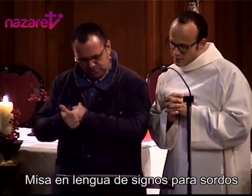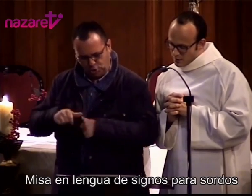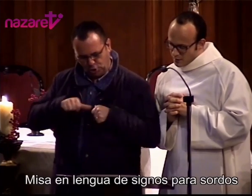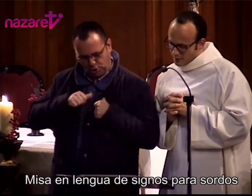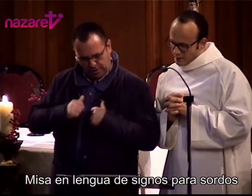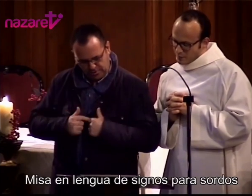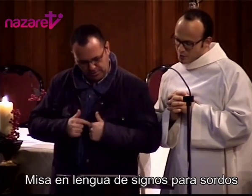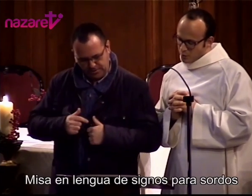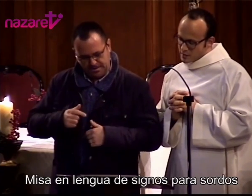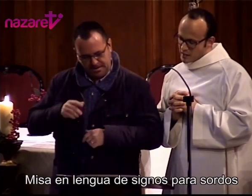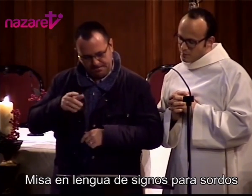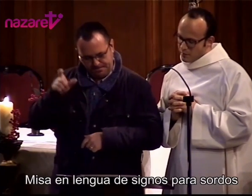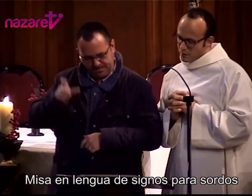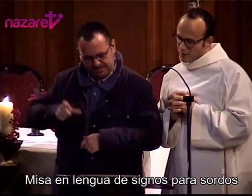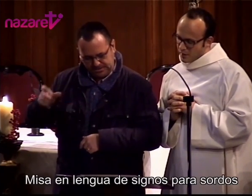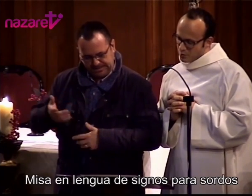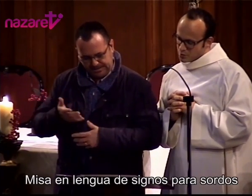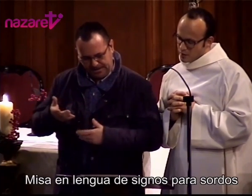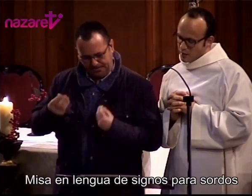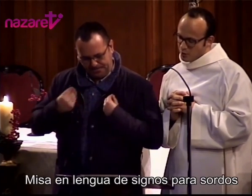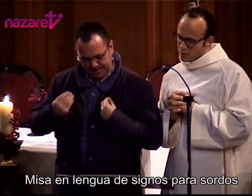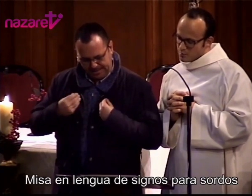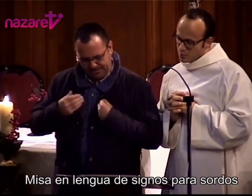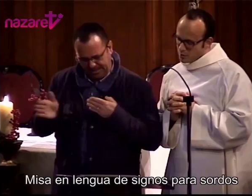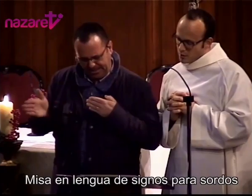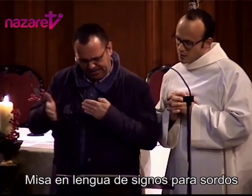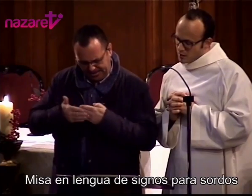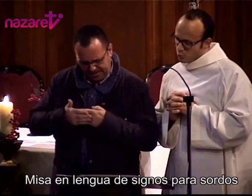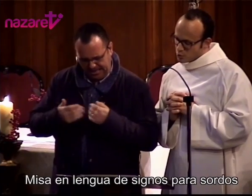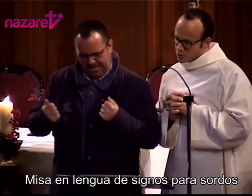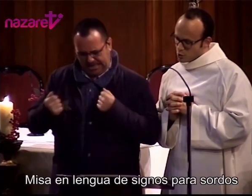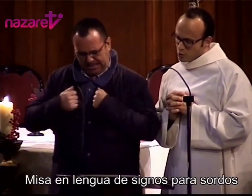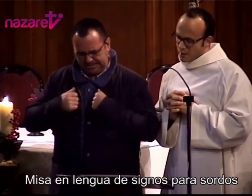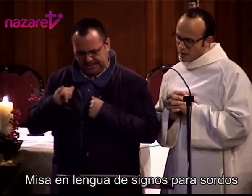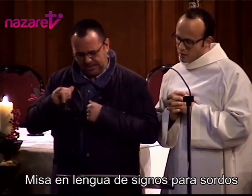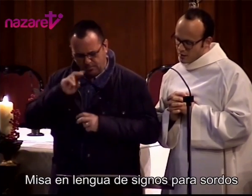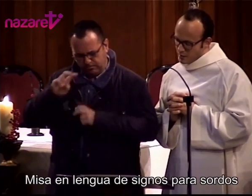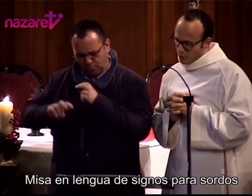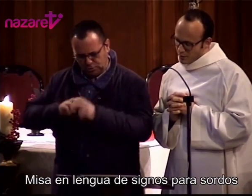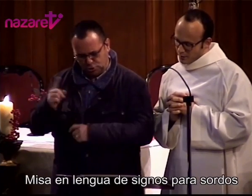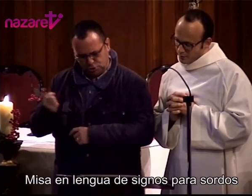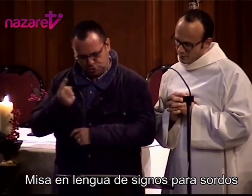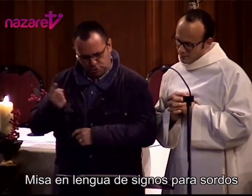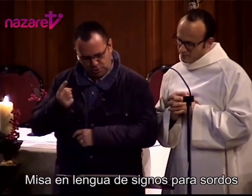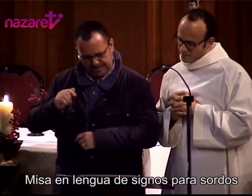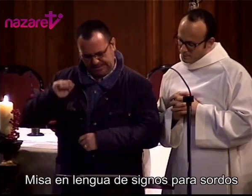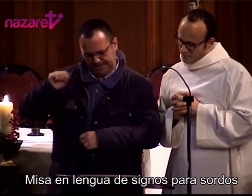corazones de las personas que viven encerrados en el egoísmo y buscan solo la riqueza y el poder.